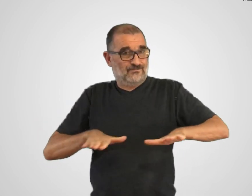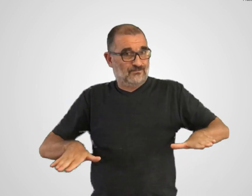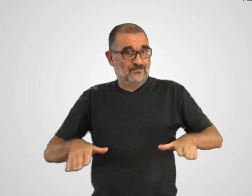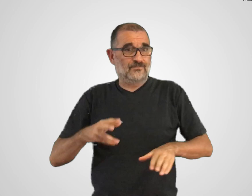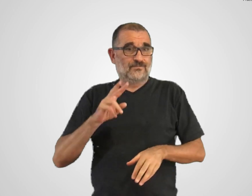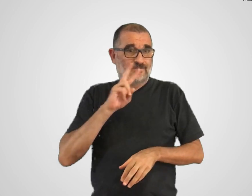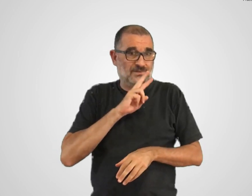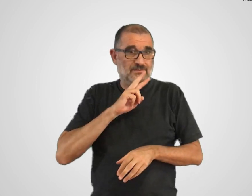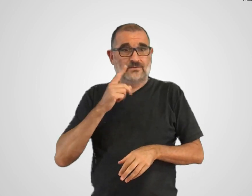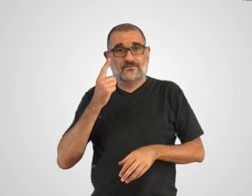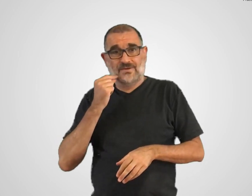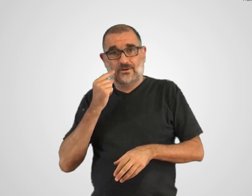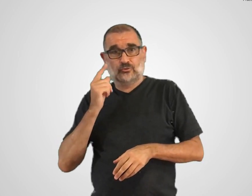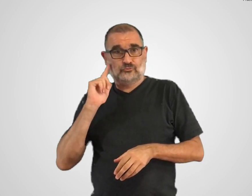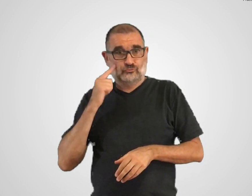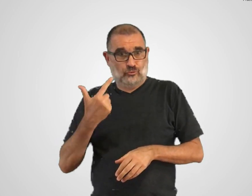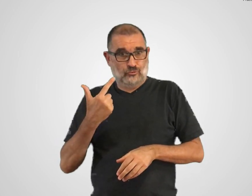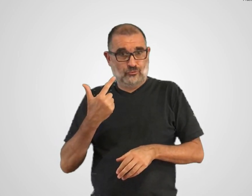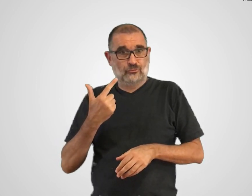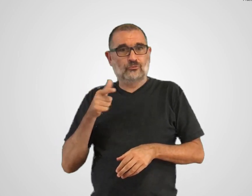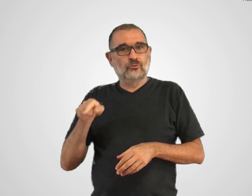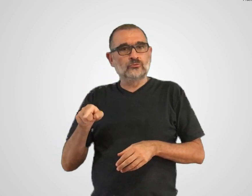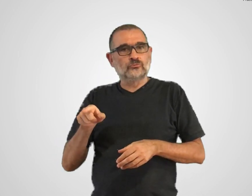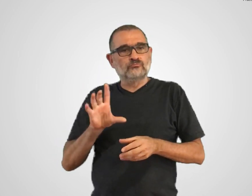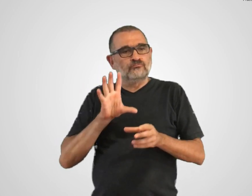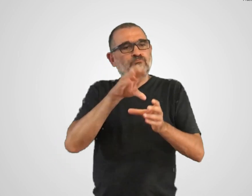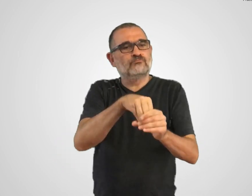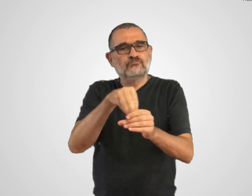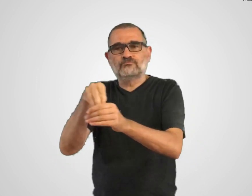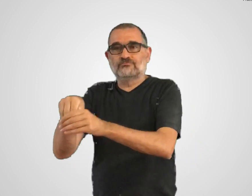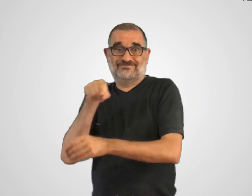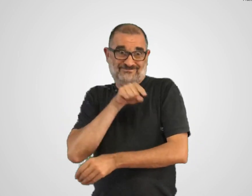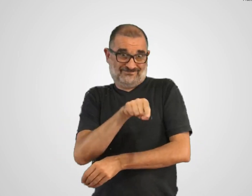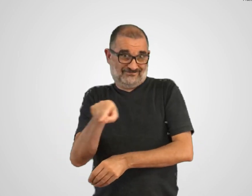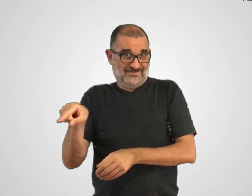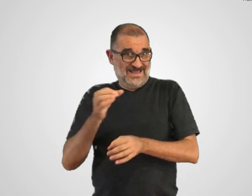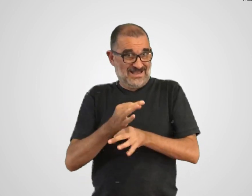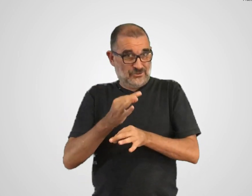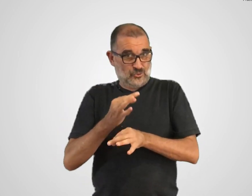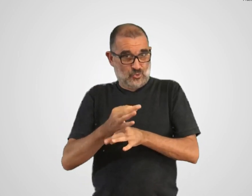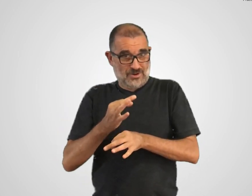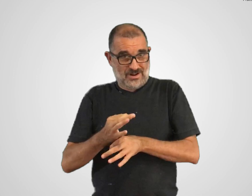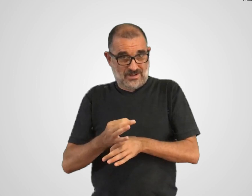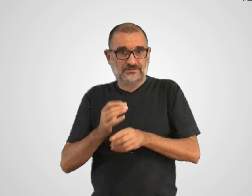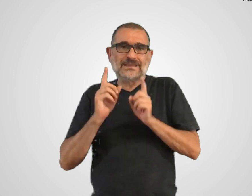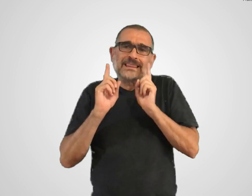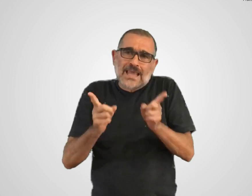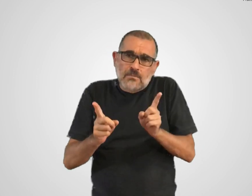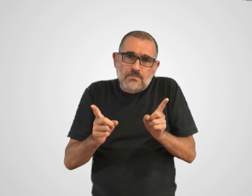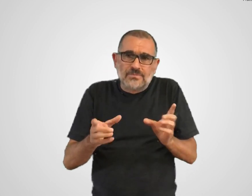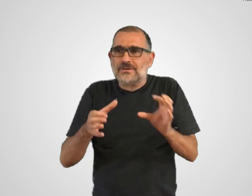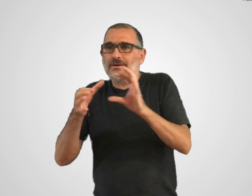de niñas y niños que asisten a dichas escuelas, así como